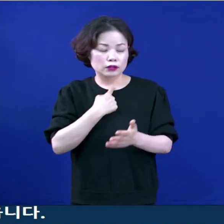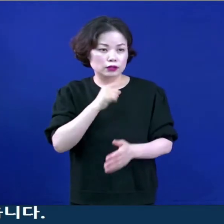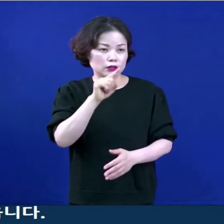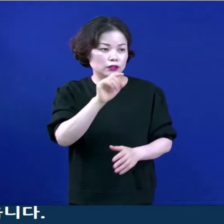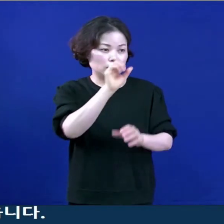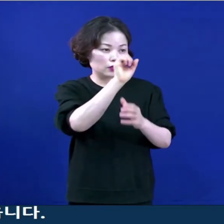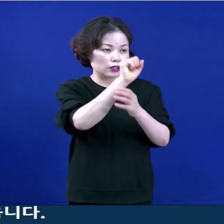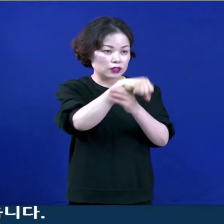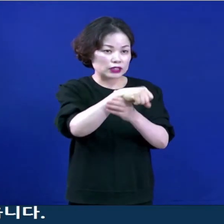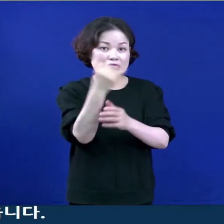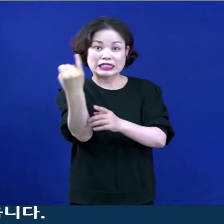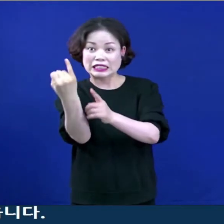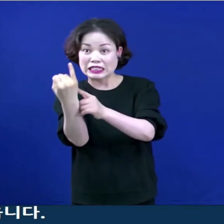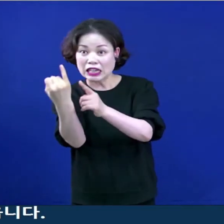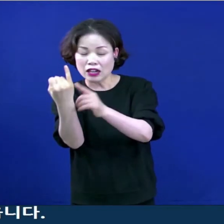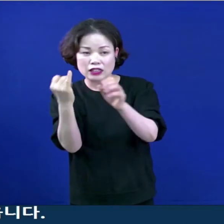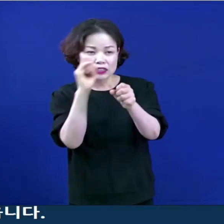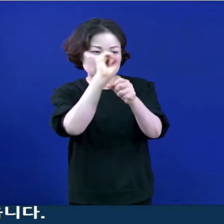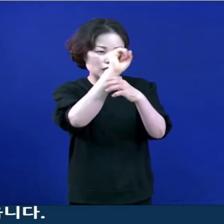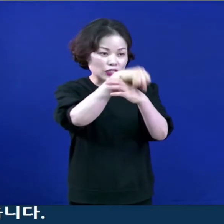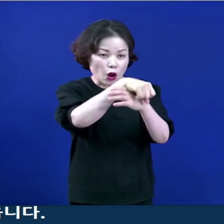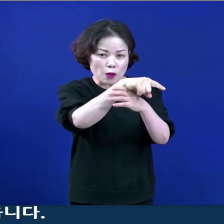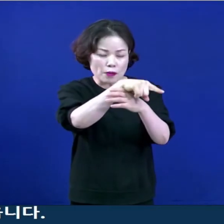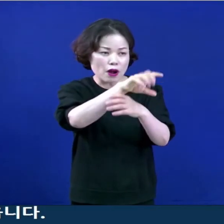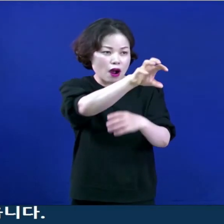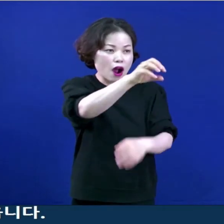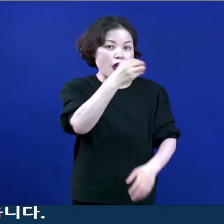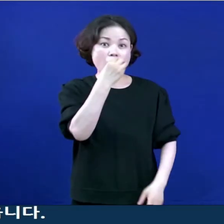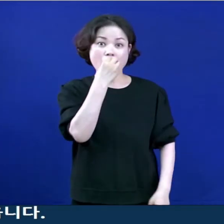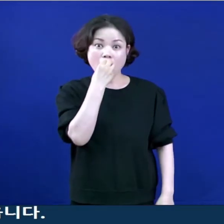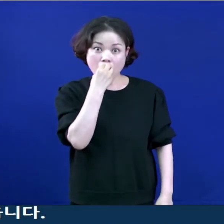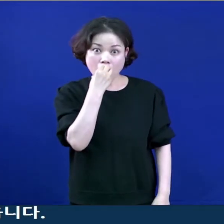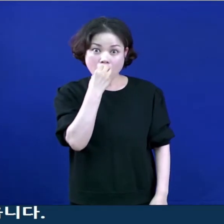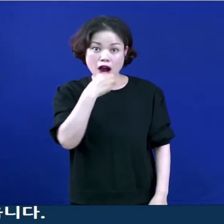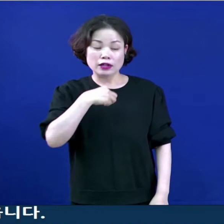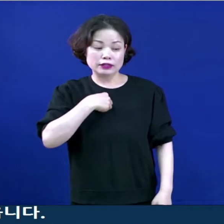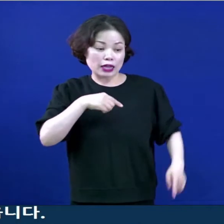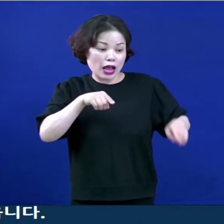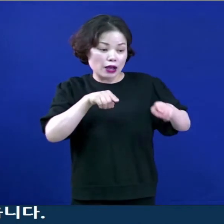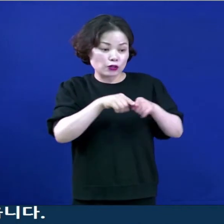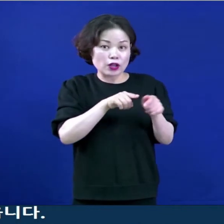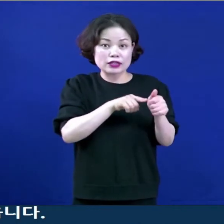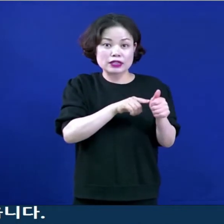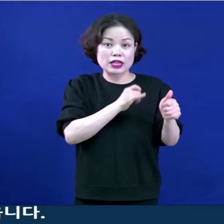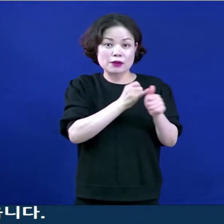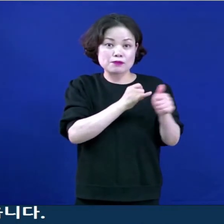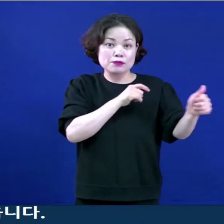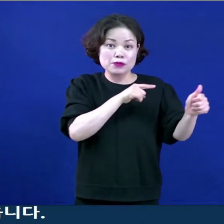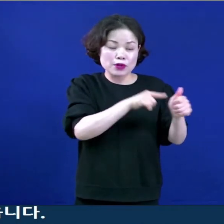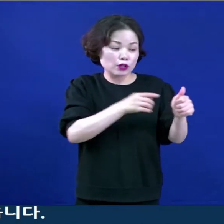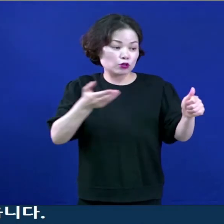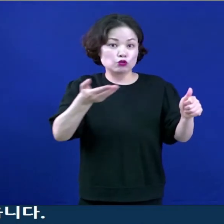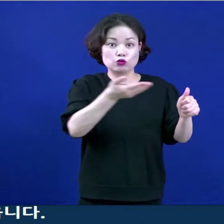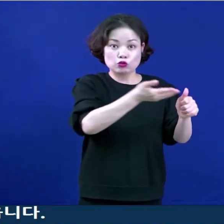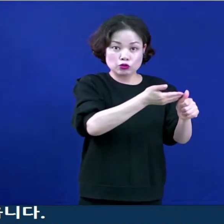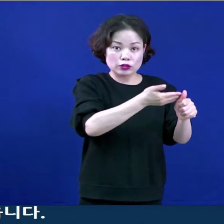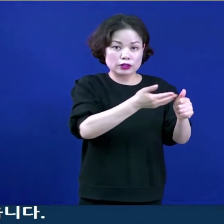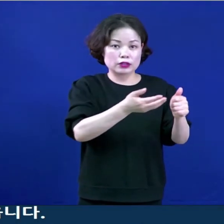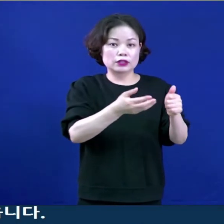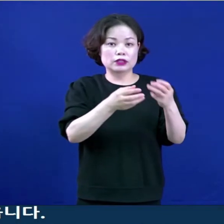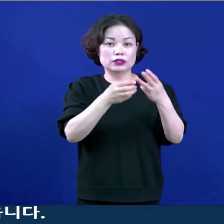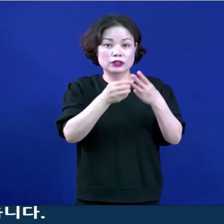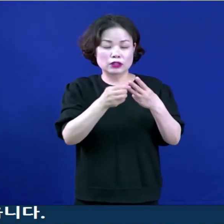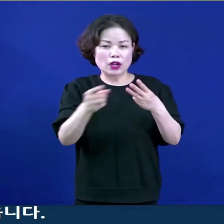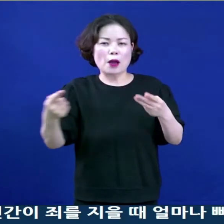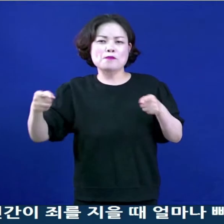열매를, 여자가 그 열매를 첫째 따먹고 자기와 함께하고 있는 남편에게 둘째 주매, 셋째